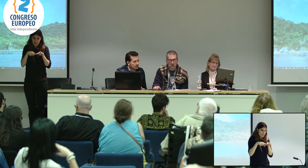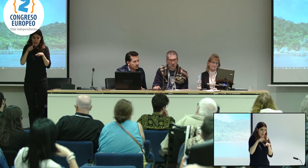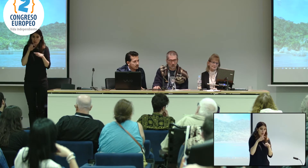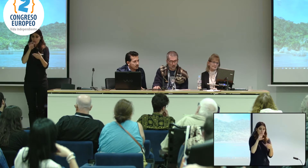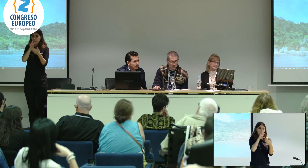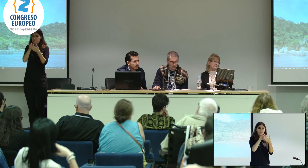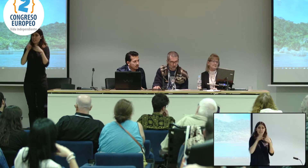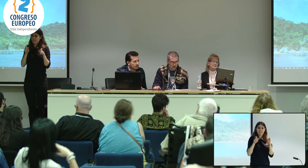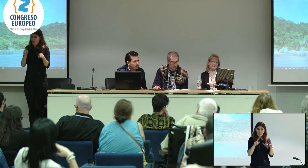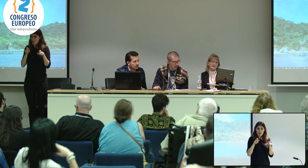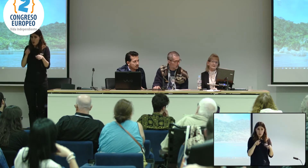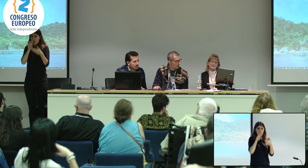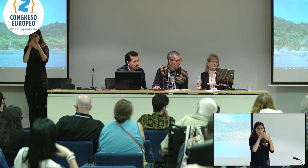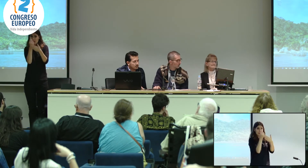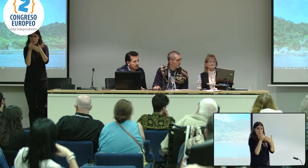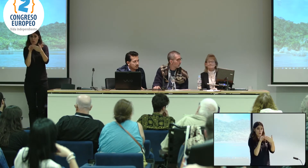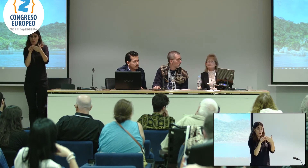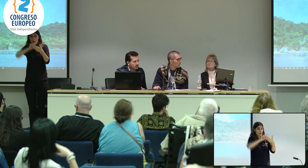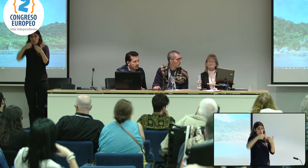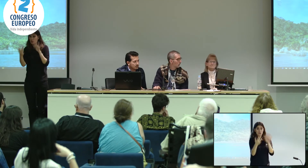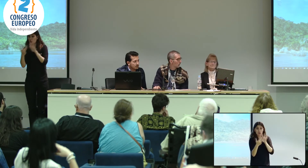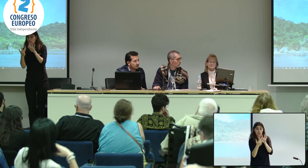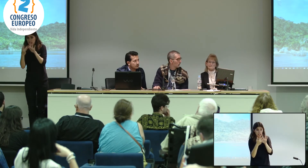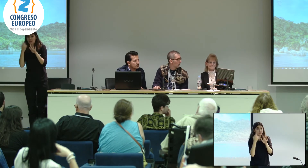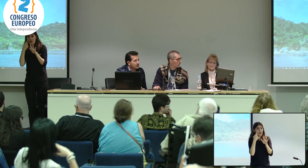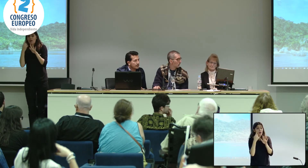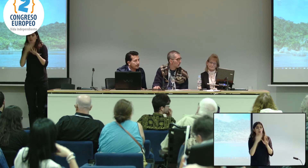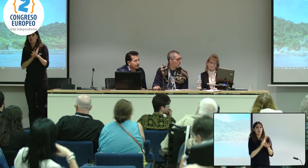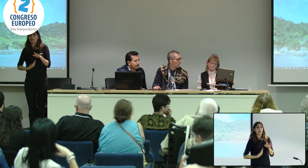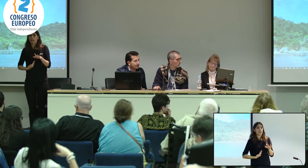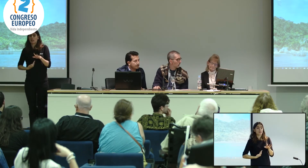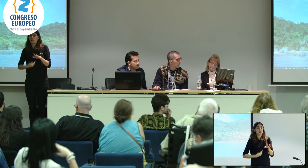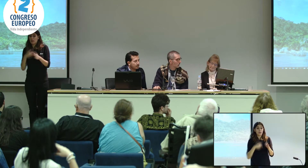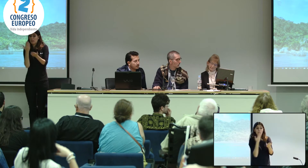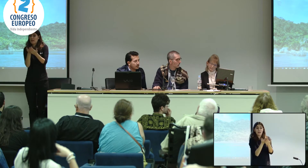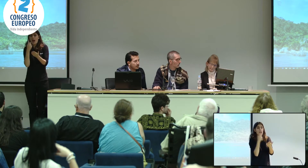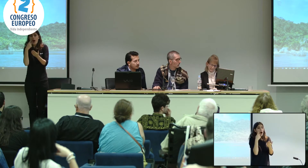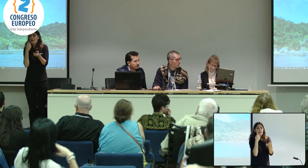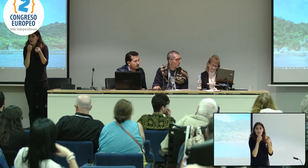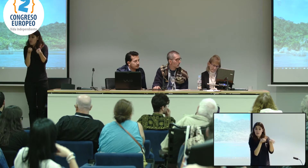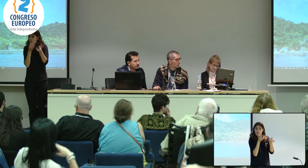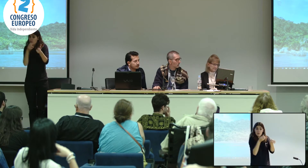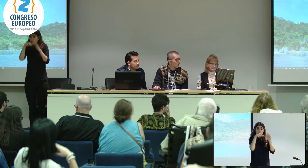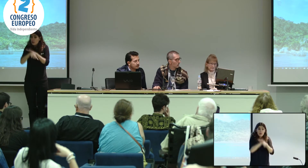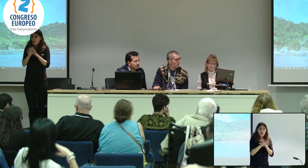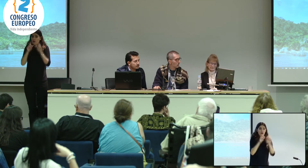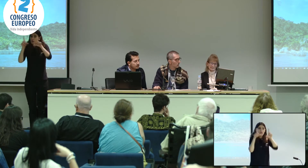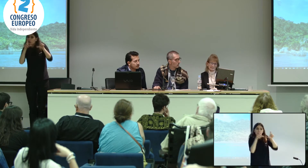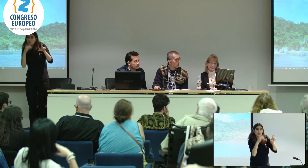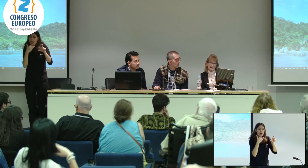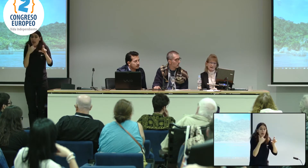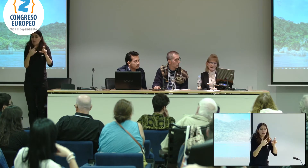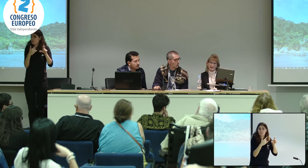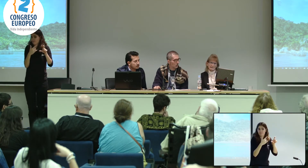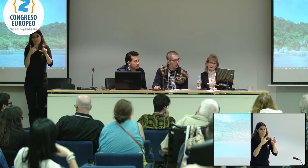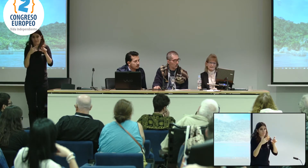de la silla de ruedas, pero cuando contactábamos con los propietarios y pedíamos más información y fotografías,